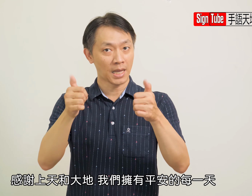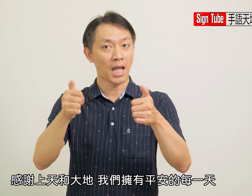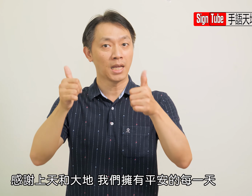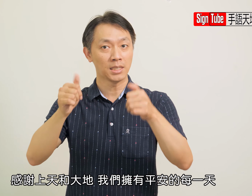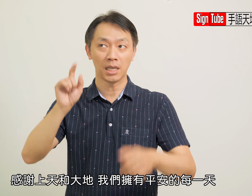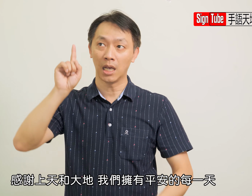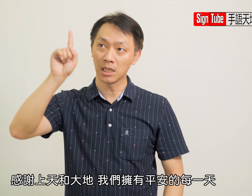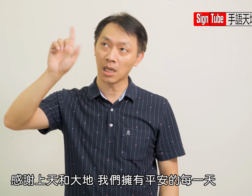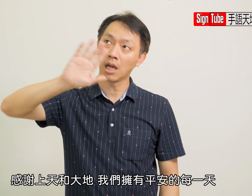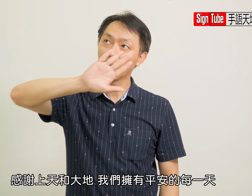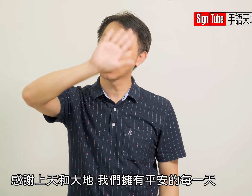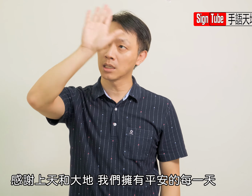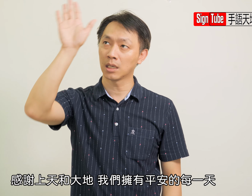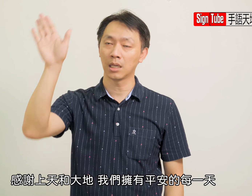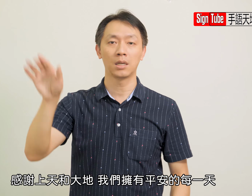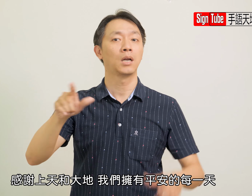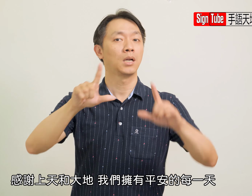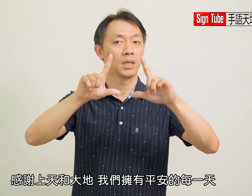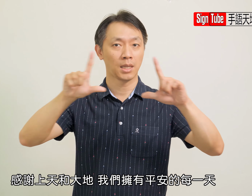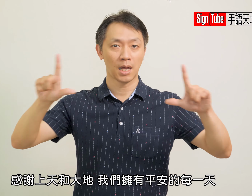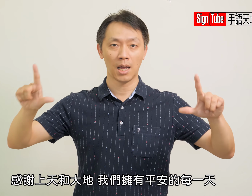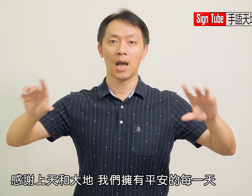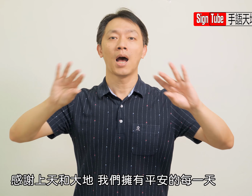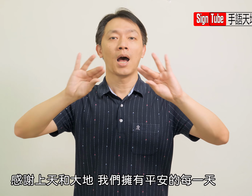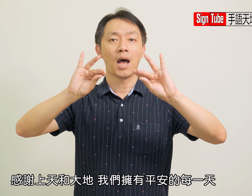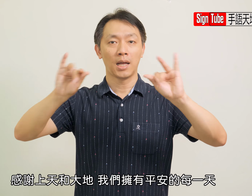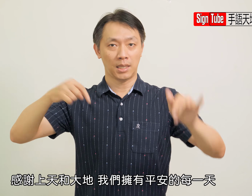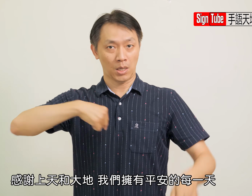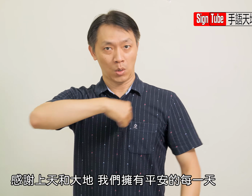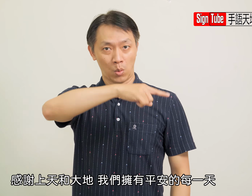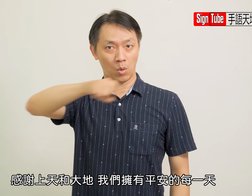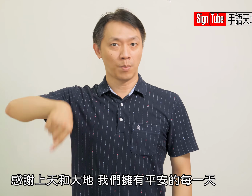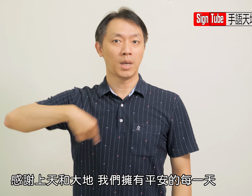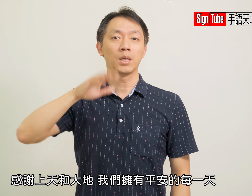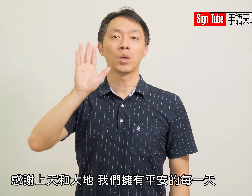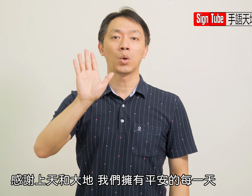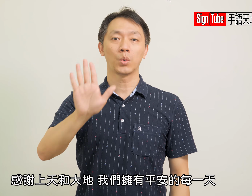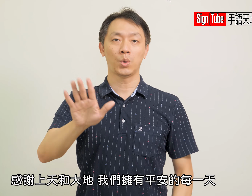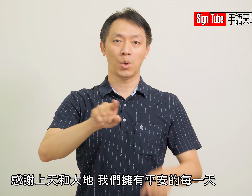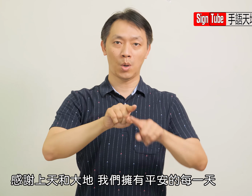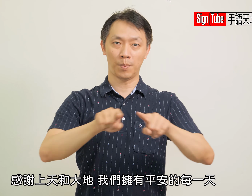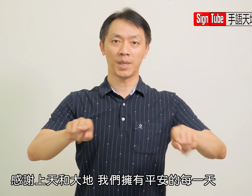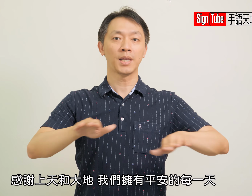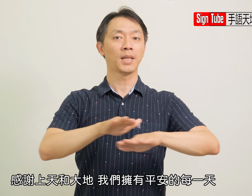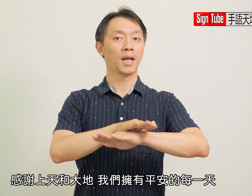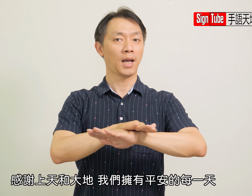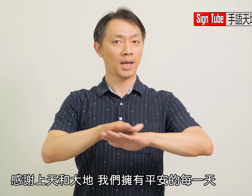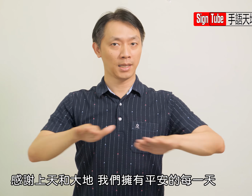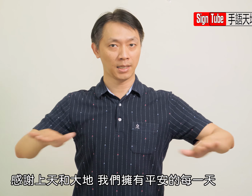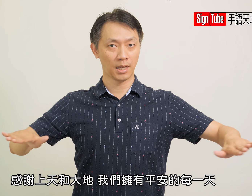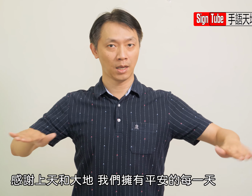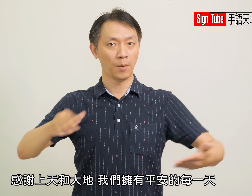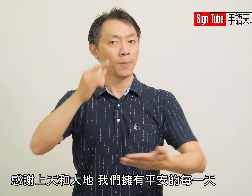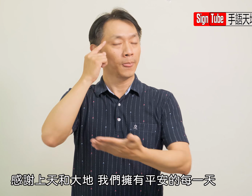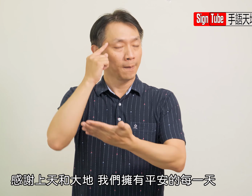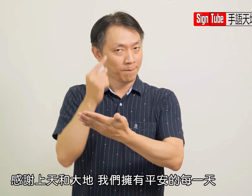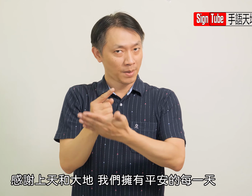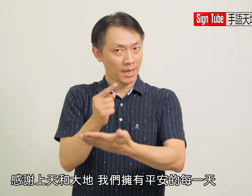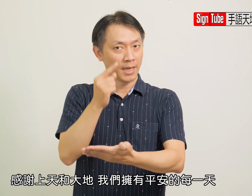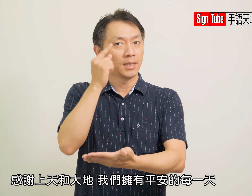感谢上天和大地，我们拥有平安的每